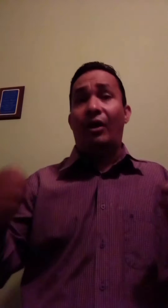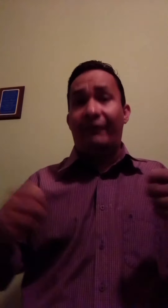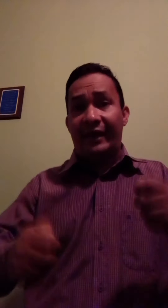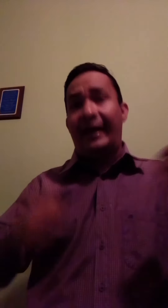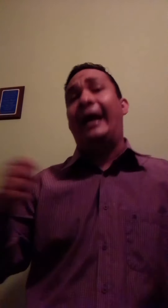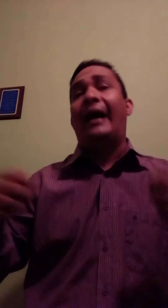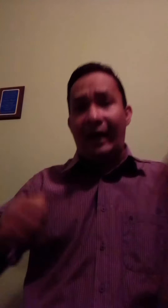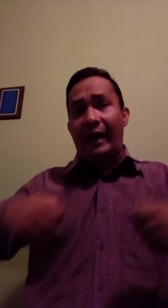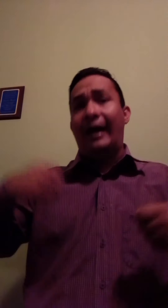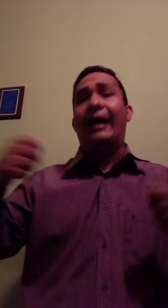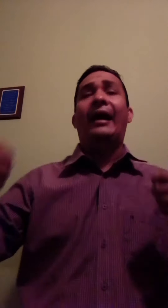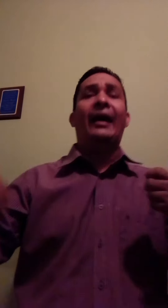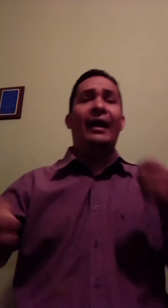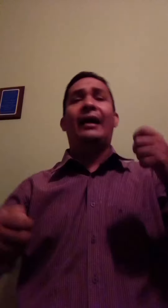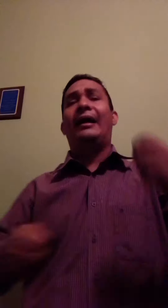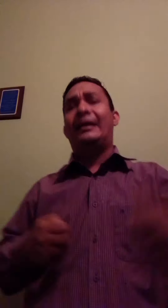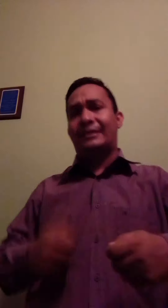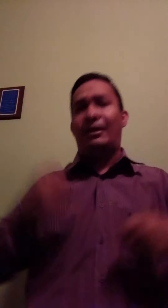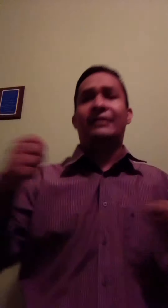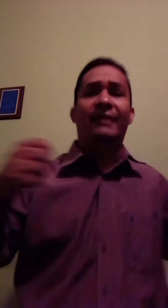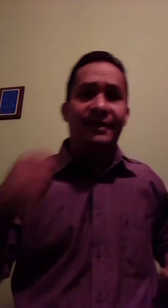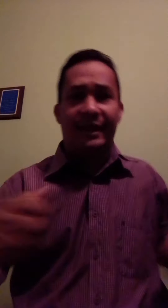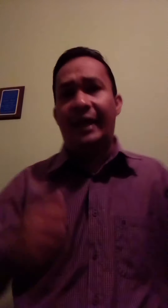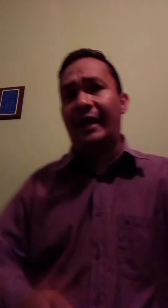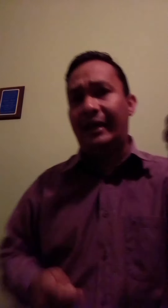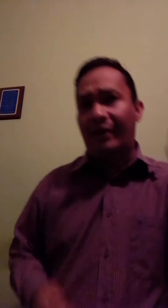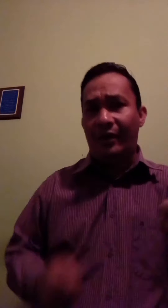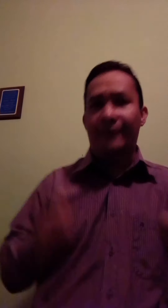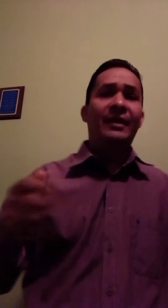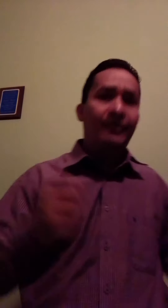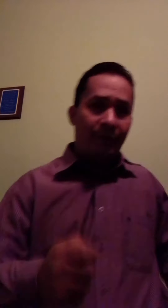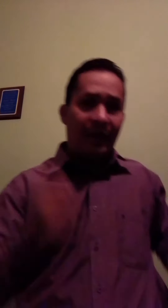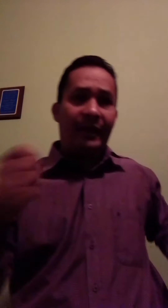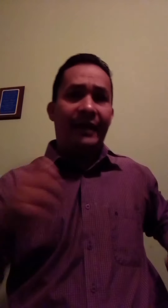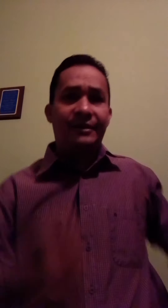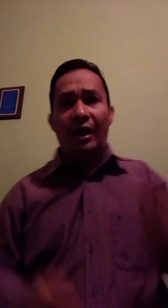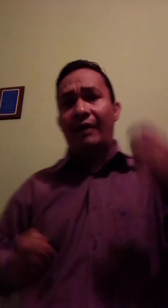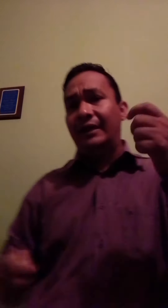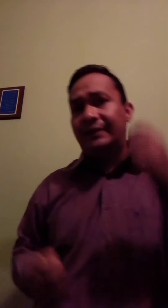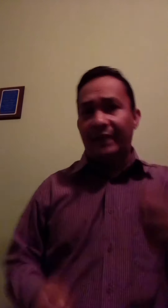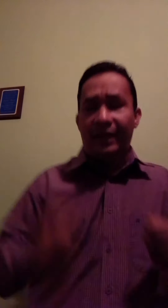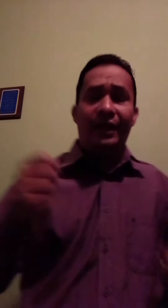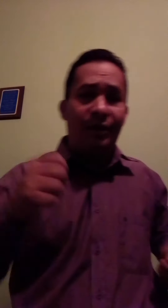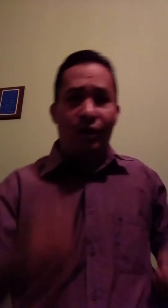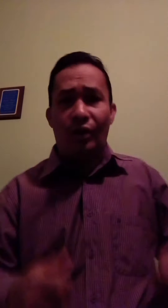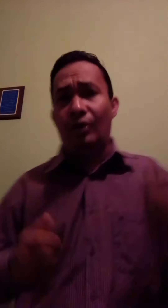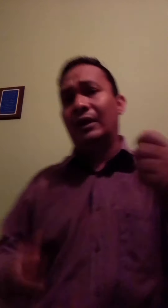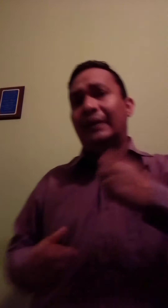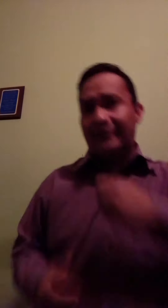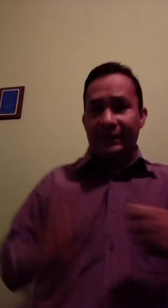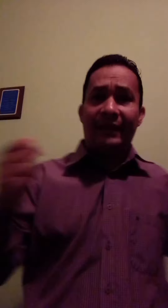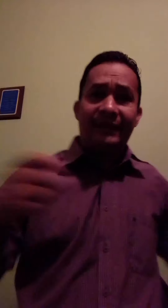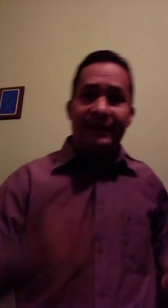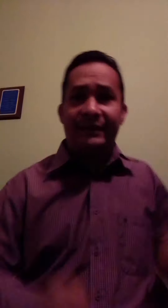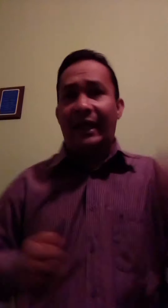moverá Tú has vencido, porque Cristo ha vencido Satanás está